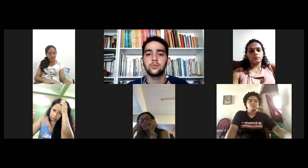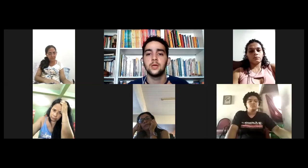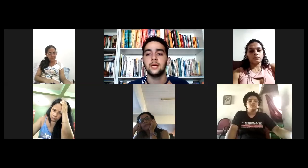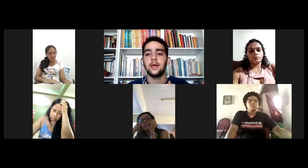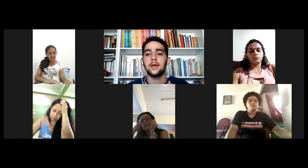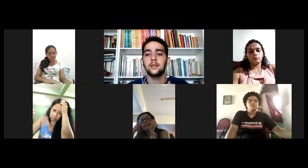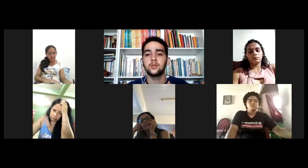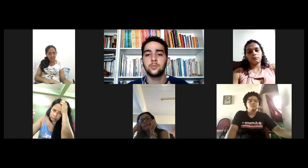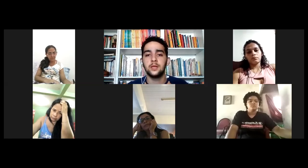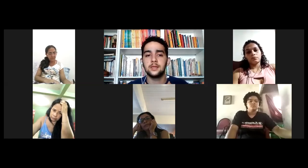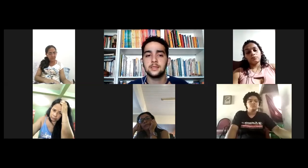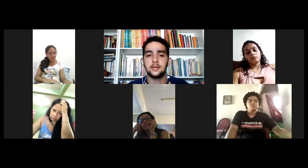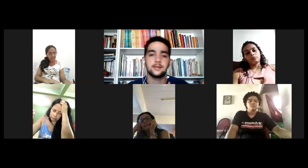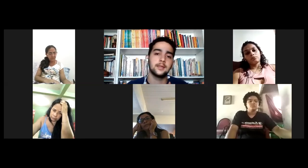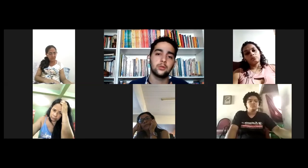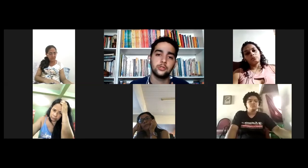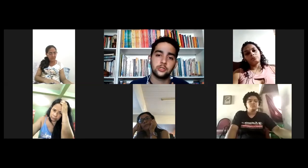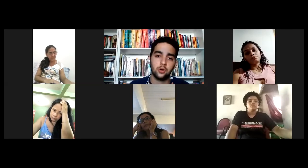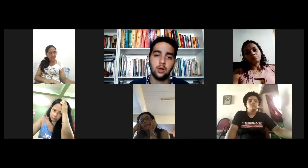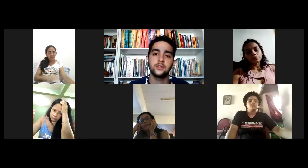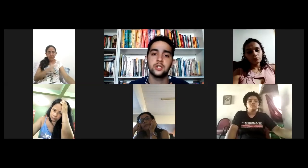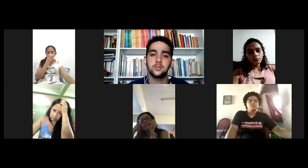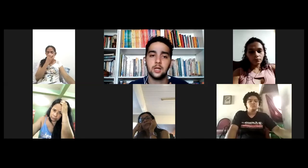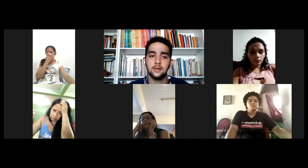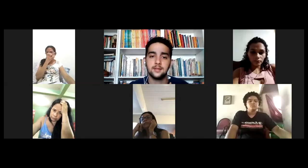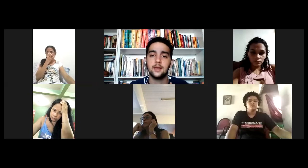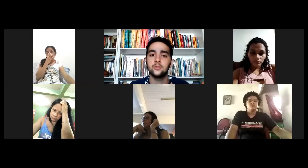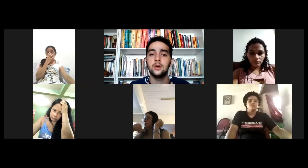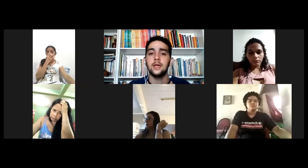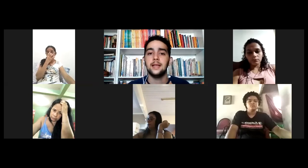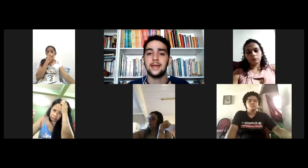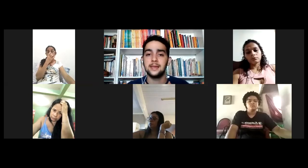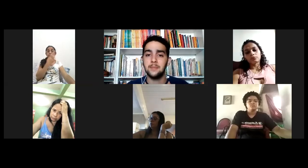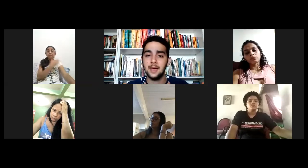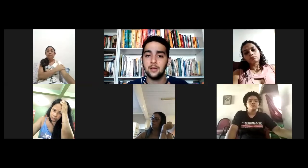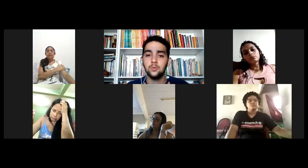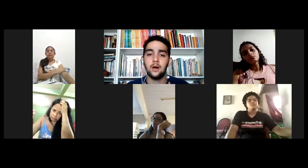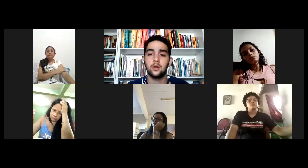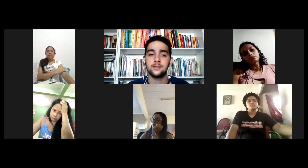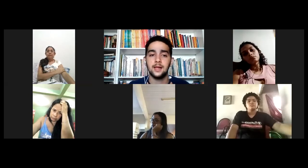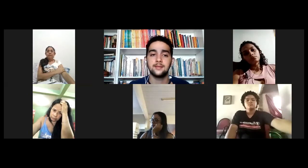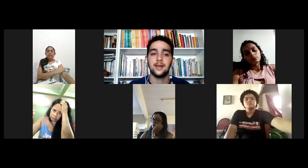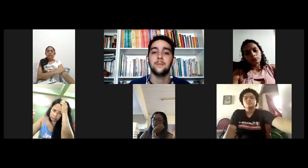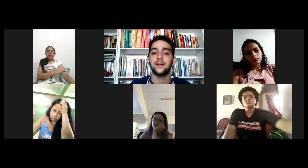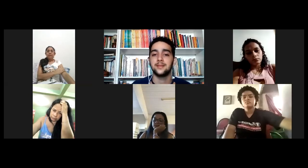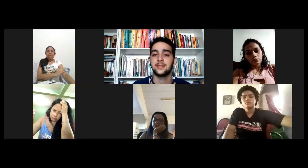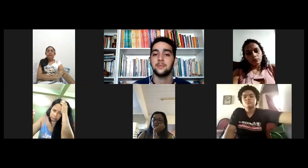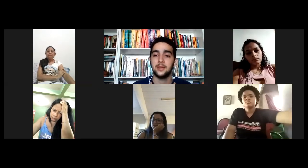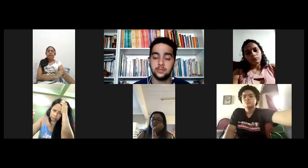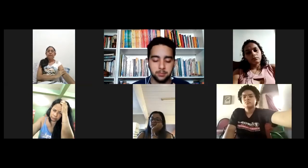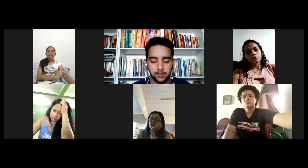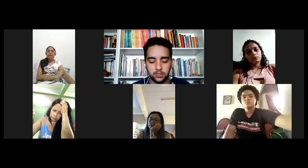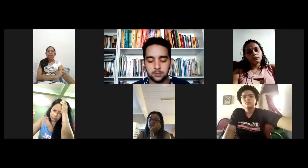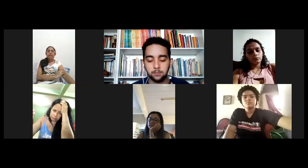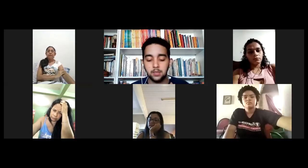empregos, não se poderia sinalizar dentro de escolas, tinha que ser oralizado. Ele era liberto a sinalizar, mas em